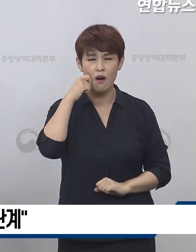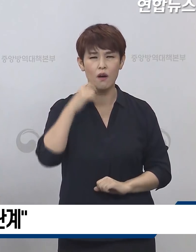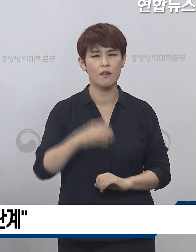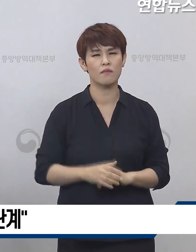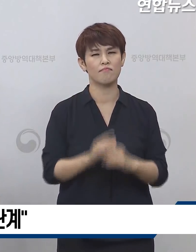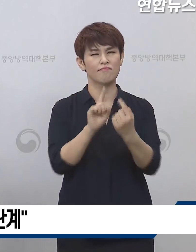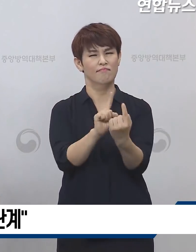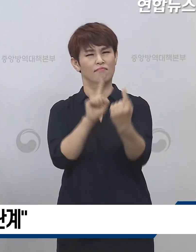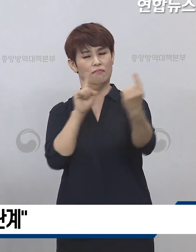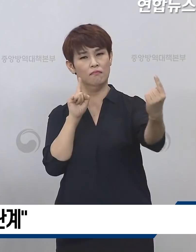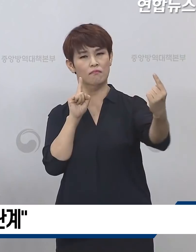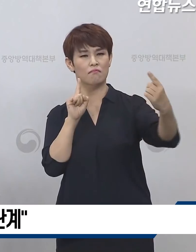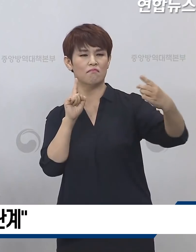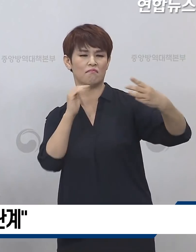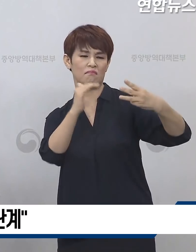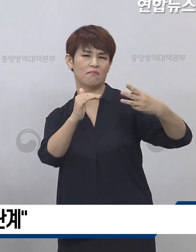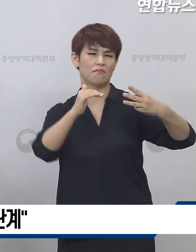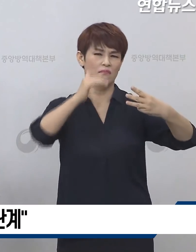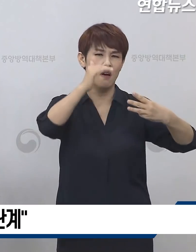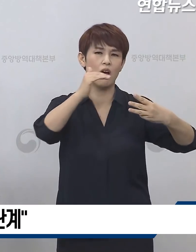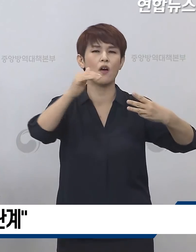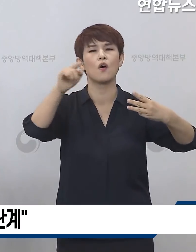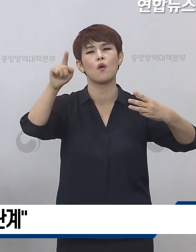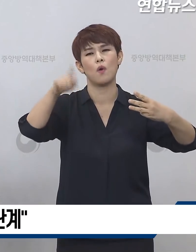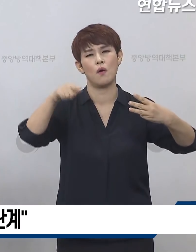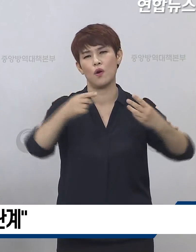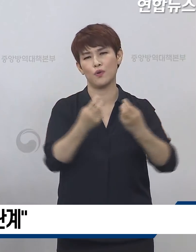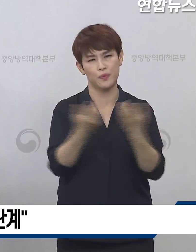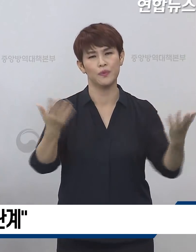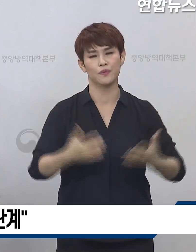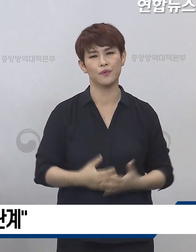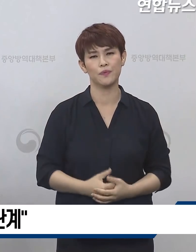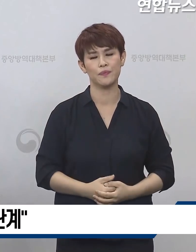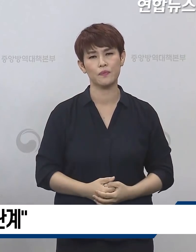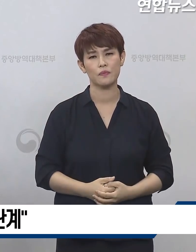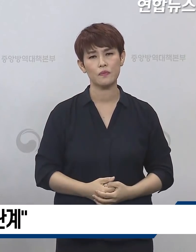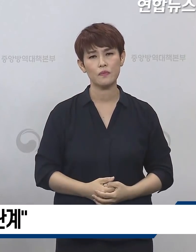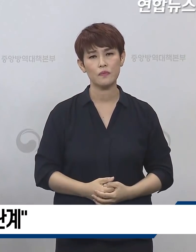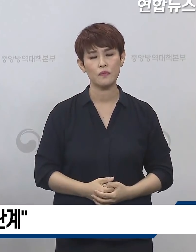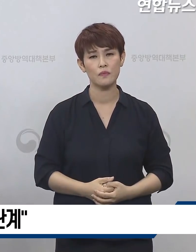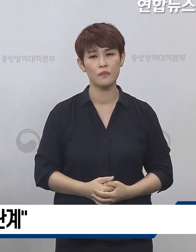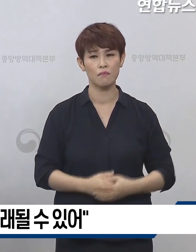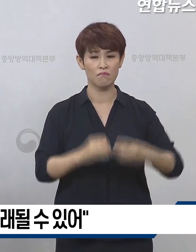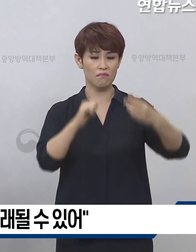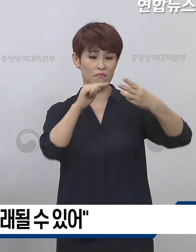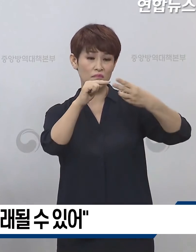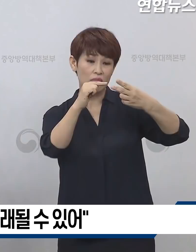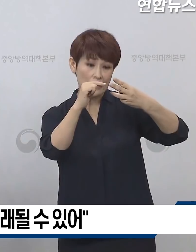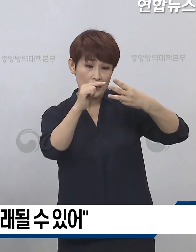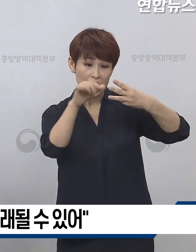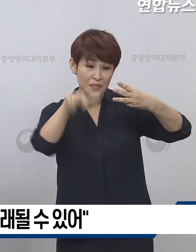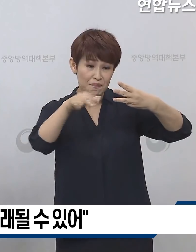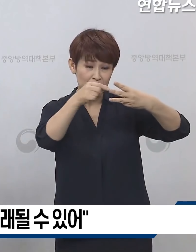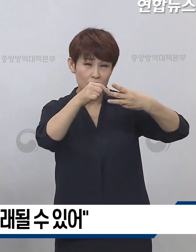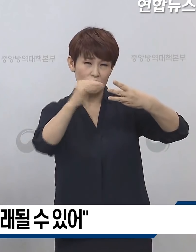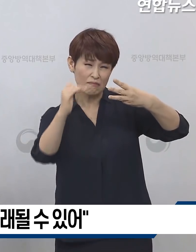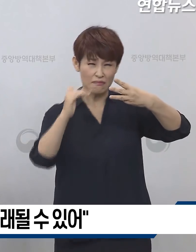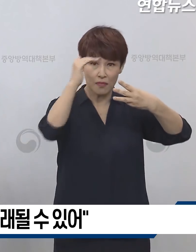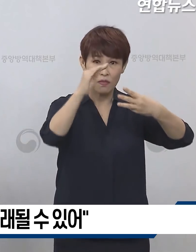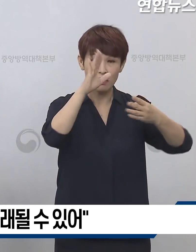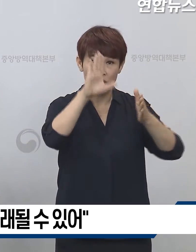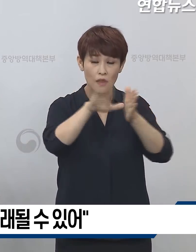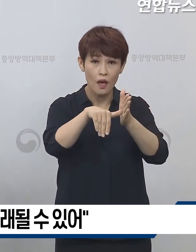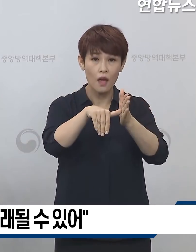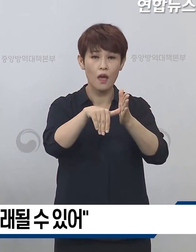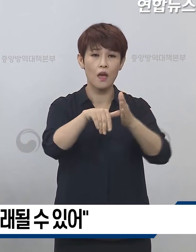거리두기 3단계로 격상되는 상황은 피할 수가 없습니다. 만약 그렇게 된다면 우리 각자 개개인의